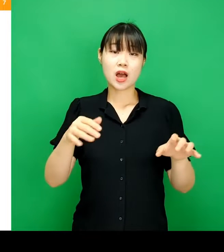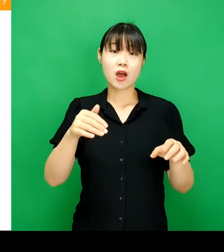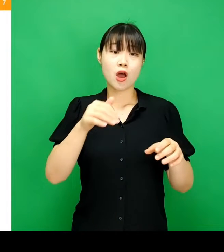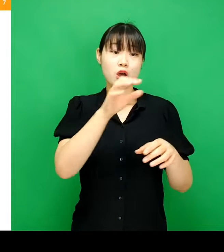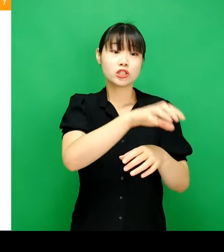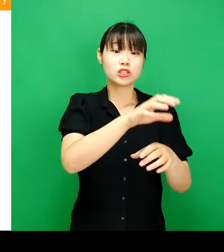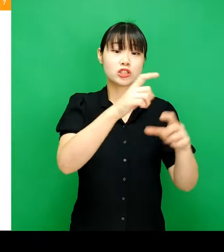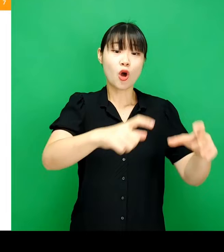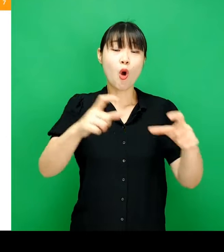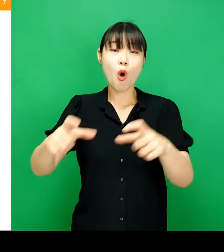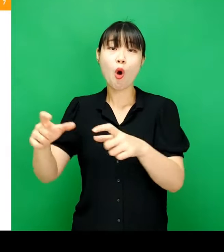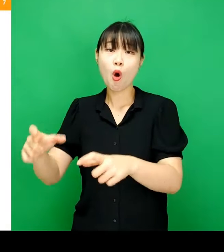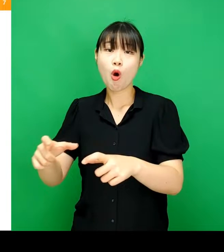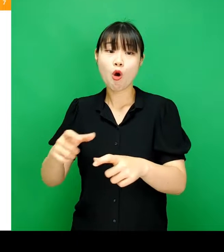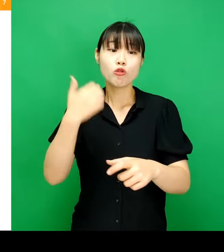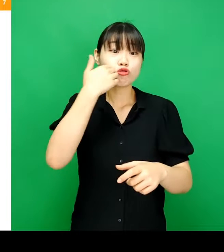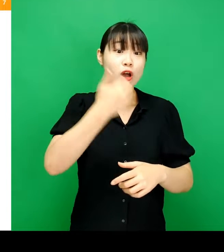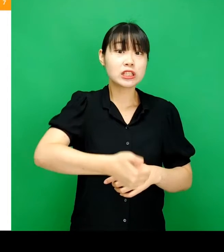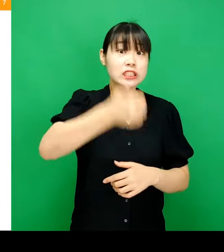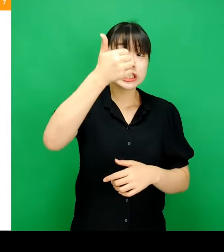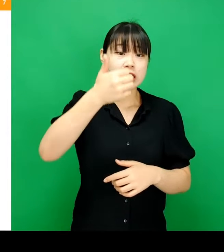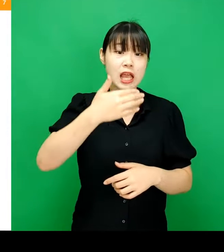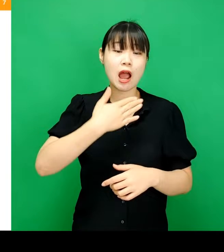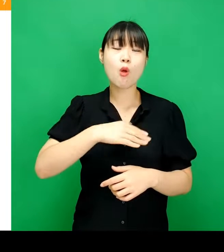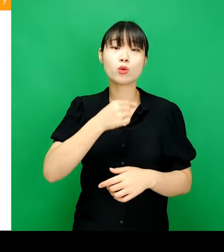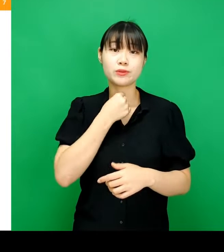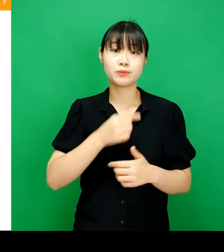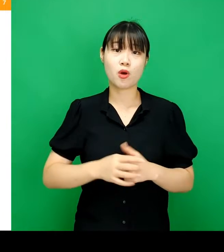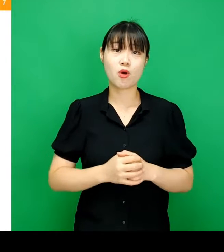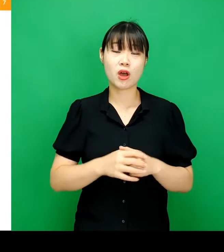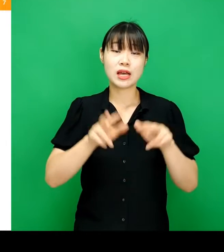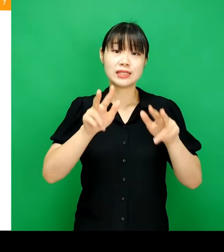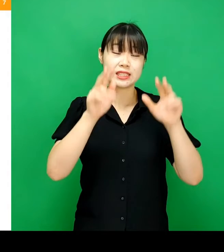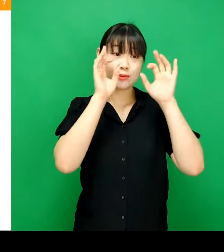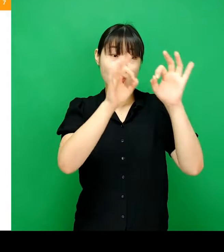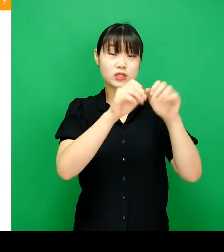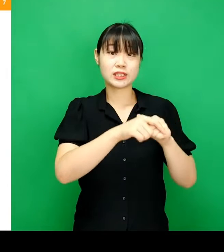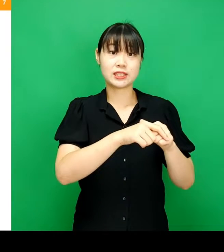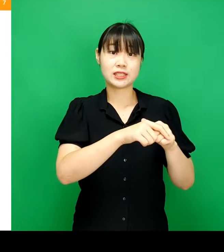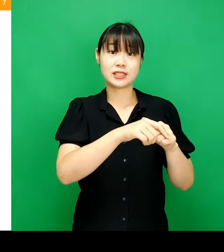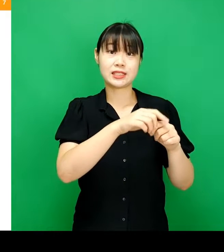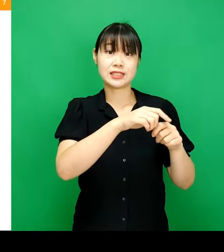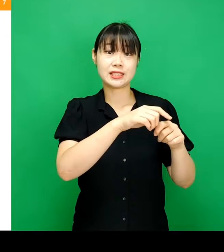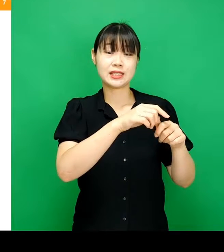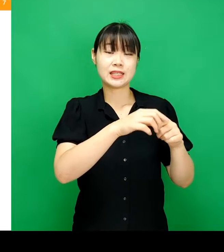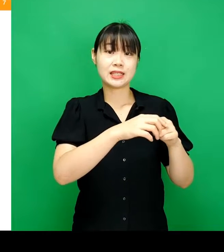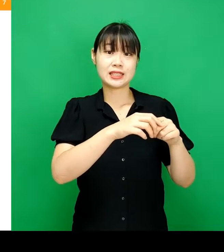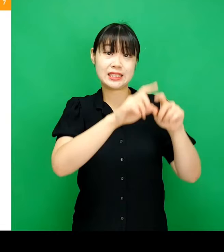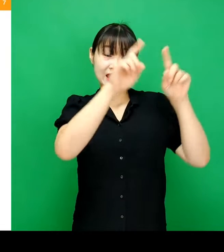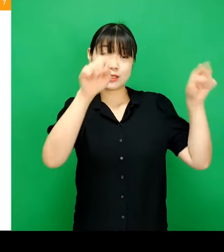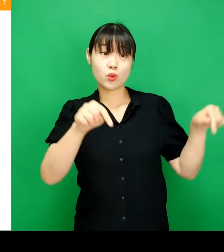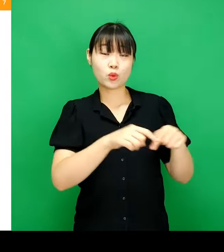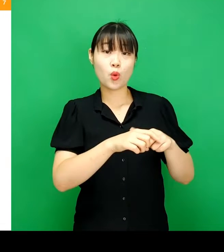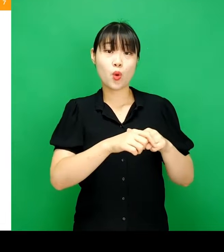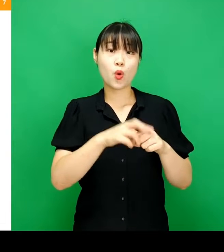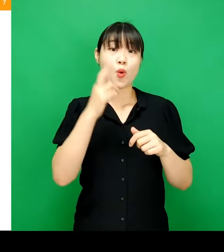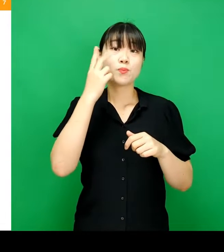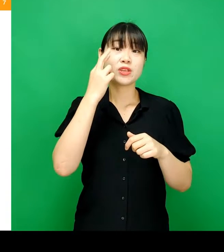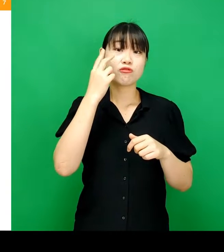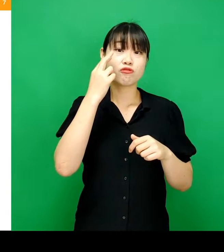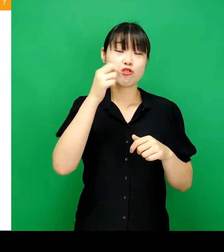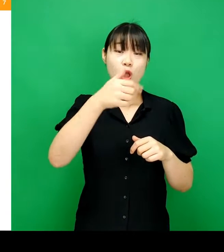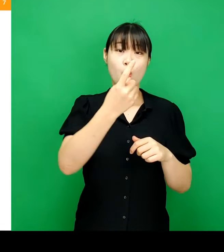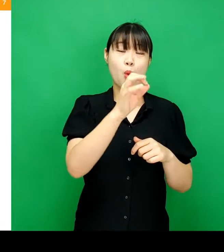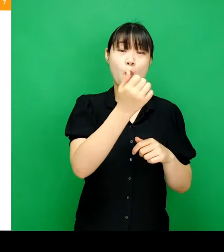각 선거구에서 어떤 정당이 승리했는지 알고 싶어 하기 때문입니다. 지금 보시는 이 지도도 미국의